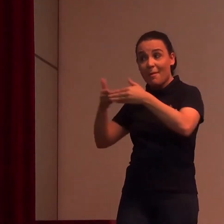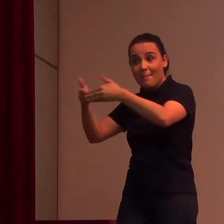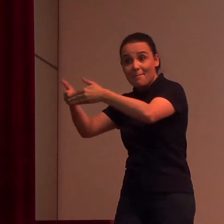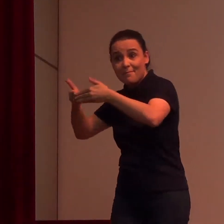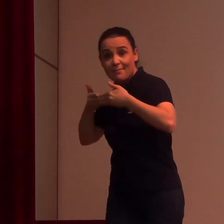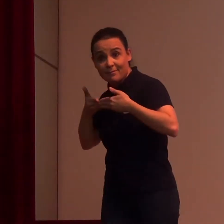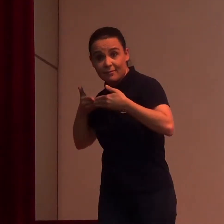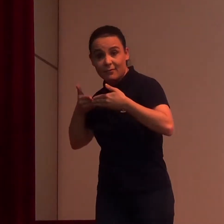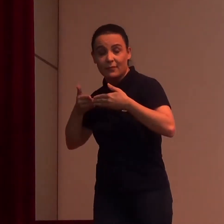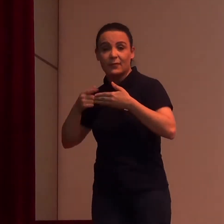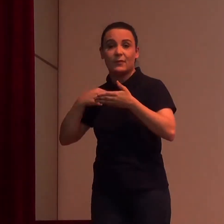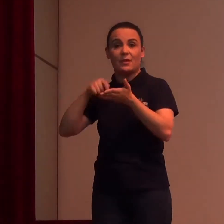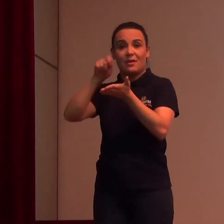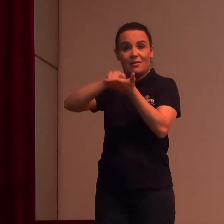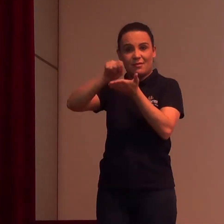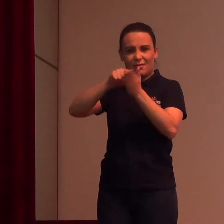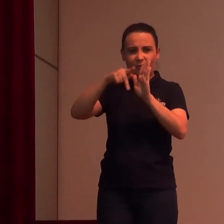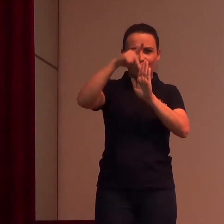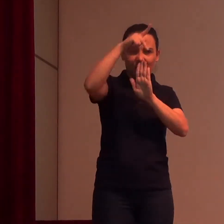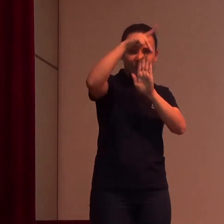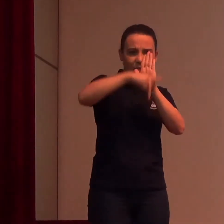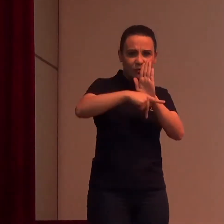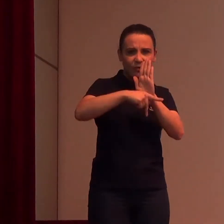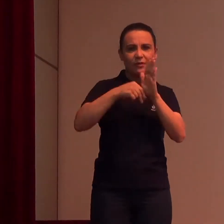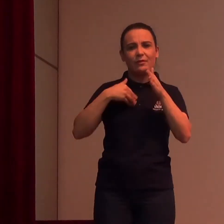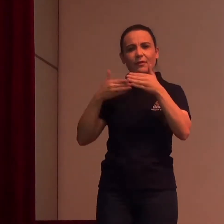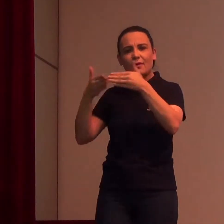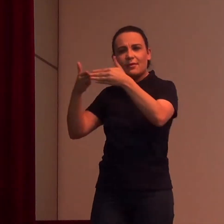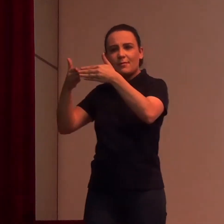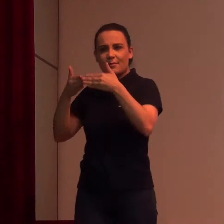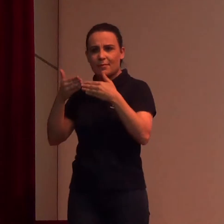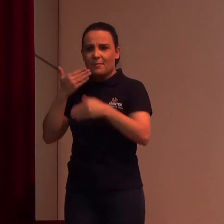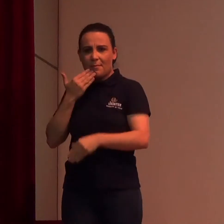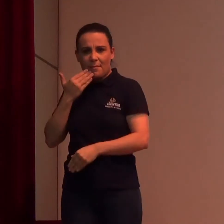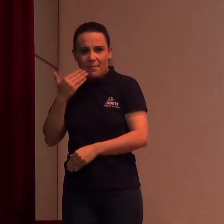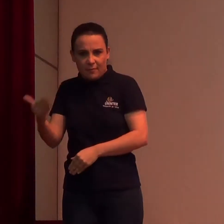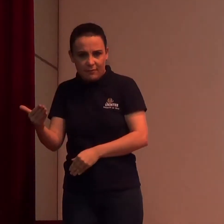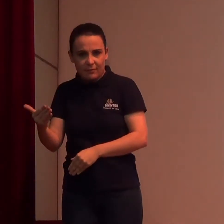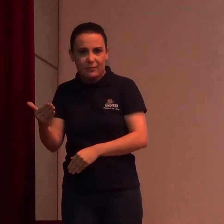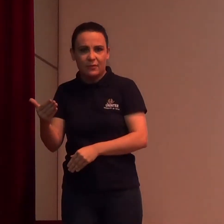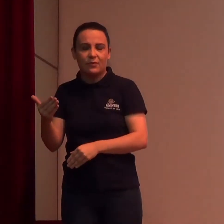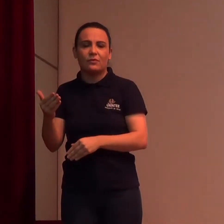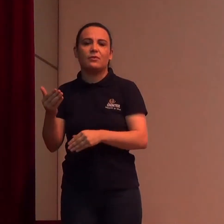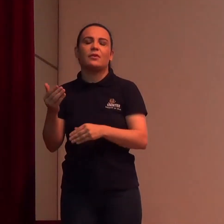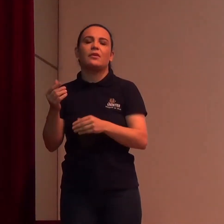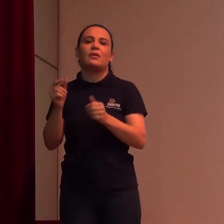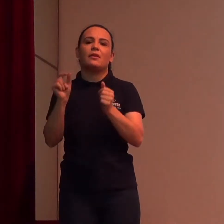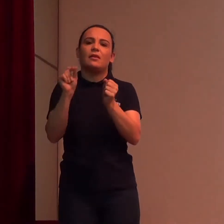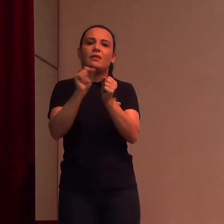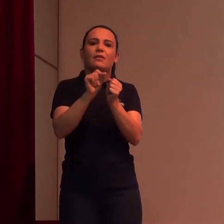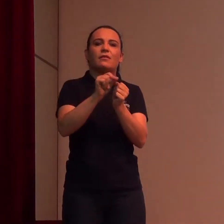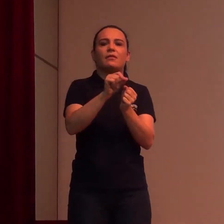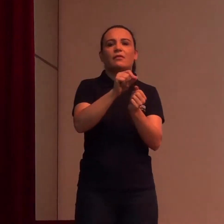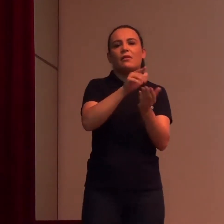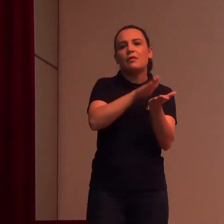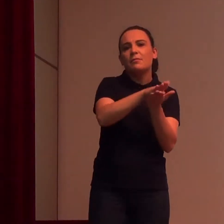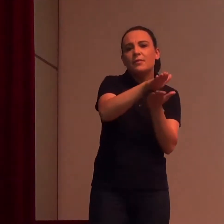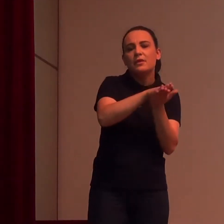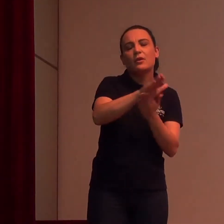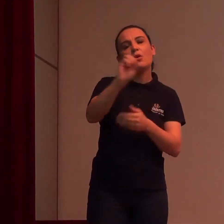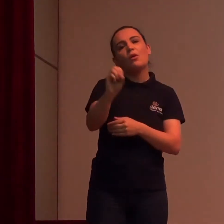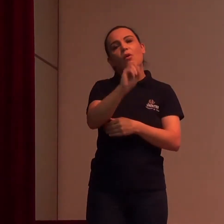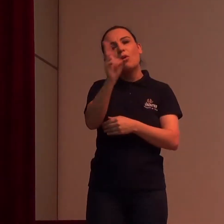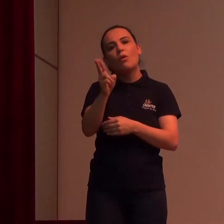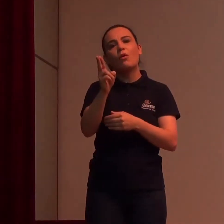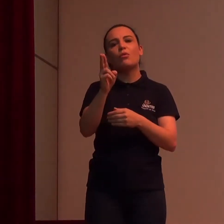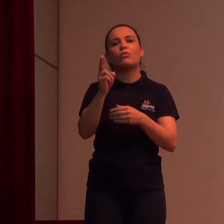gente escreve lá no nosso projeto e vai fazer a produção dele, a impressão, a gente entra em contato com